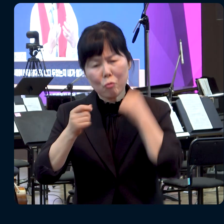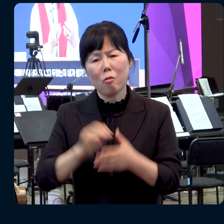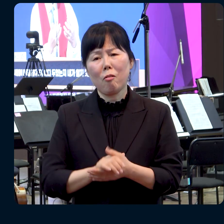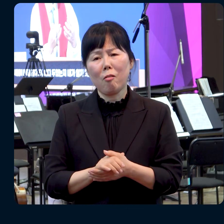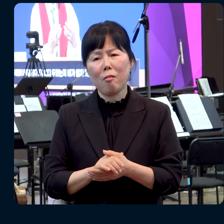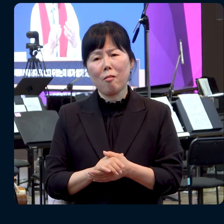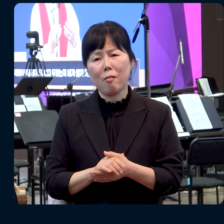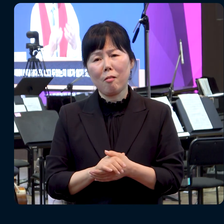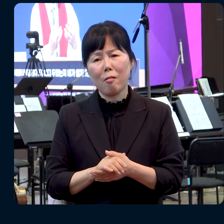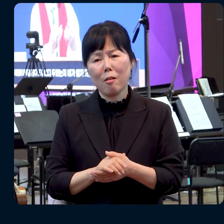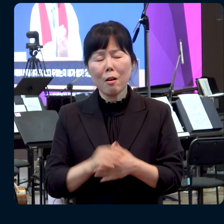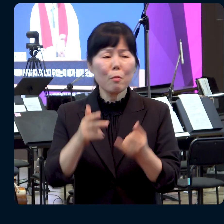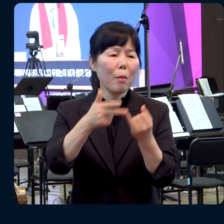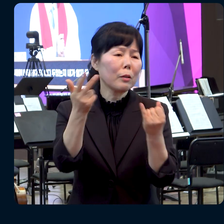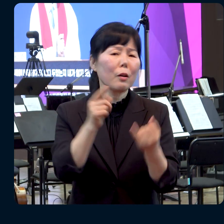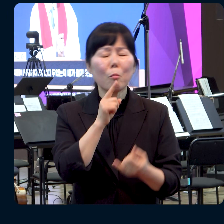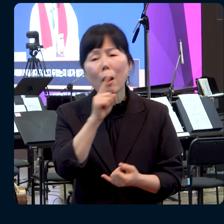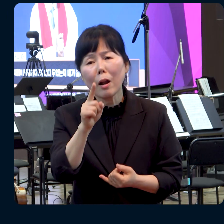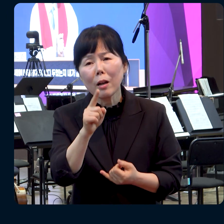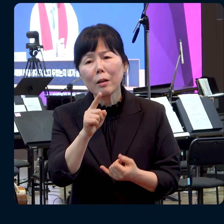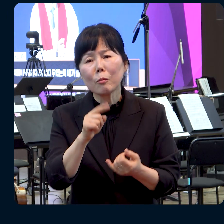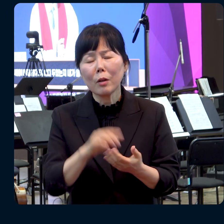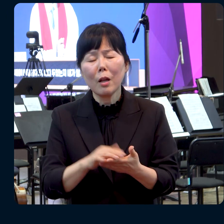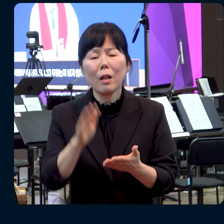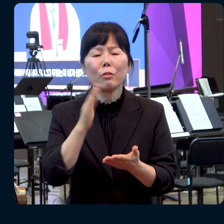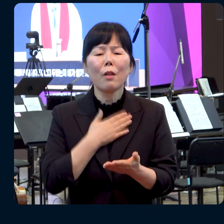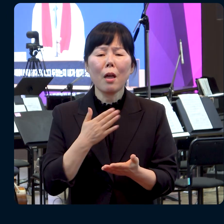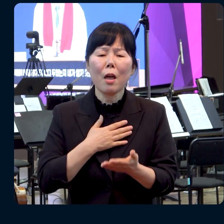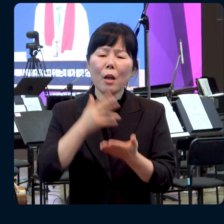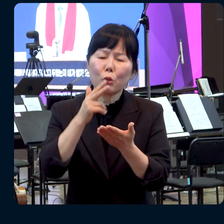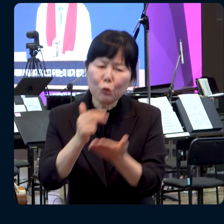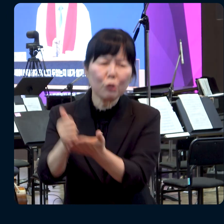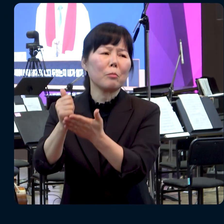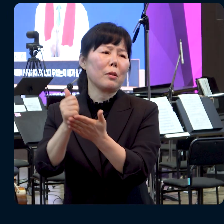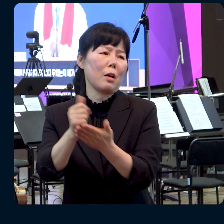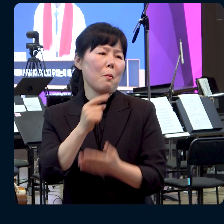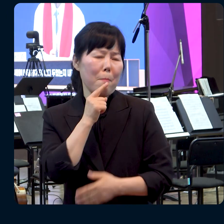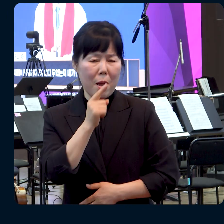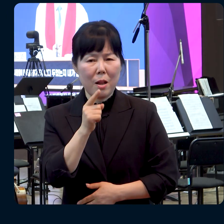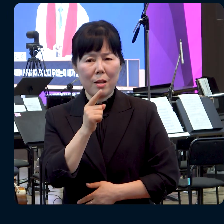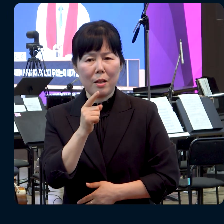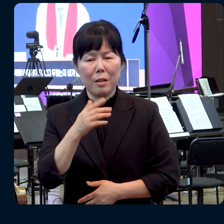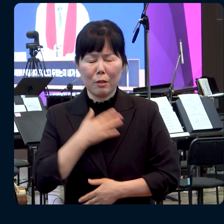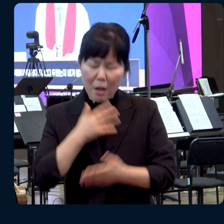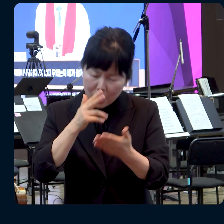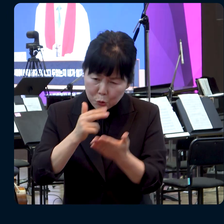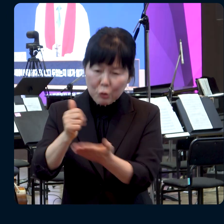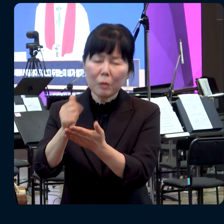우리 마음을 끄는 표현이 있죠. 내 주님을, 내 주님을.